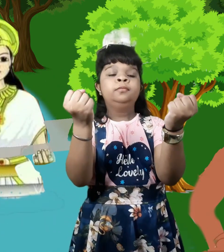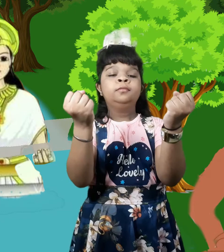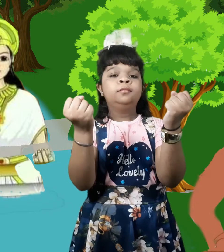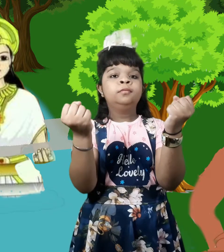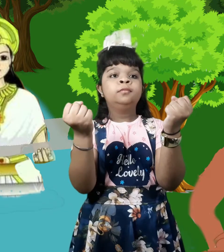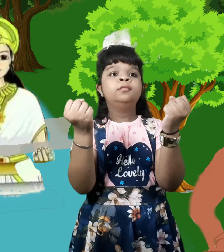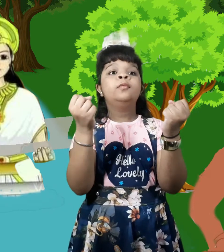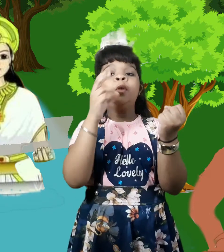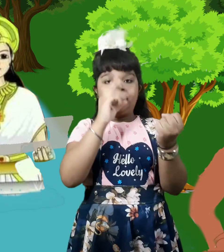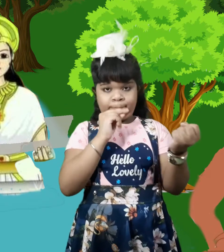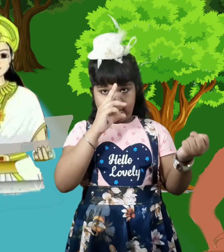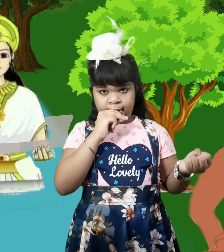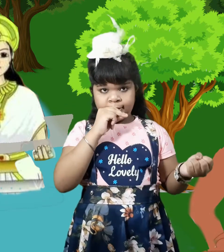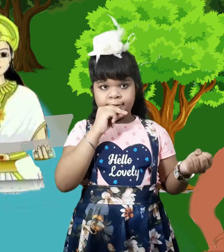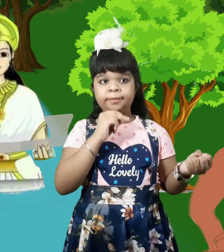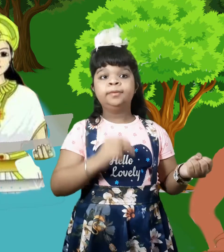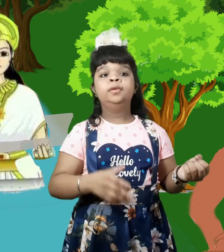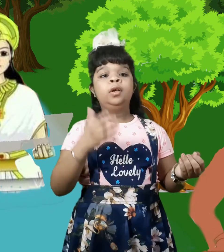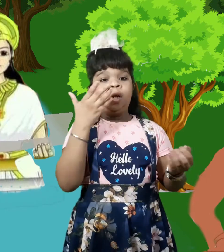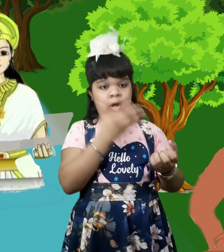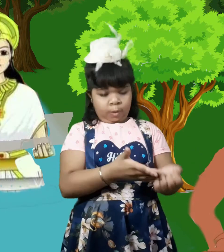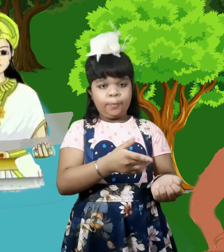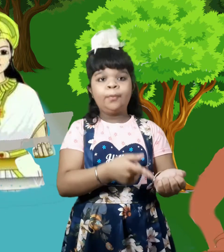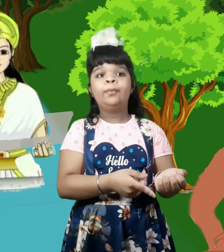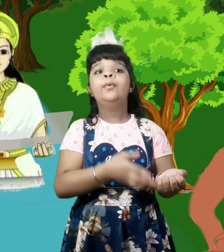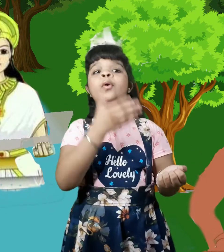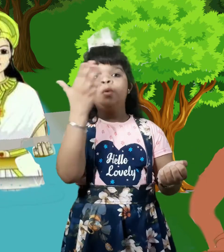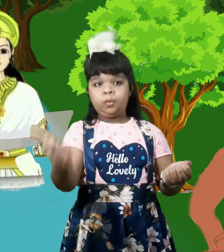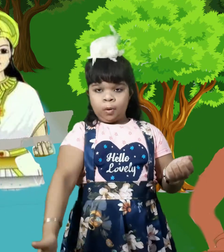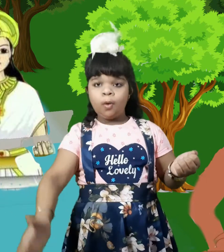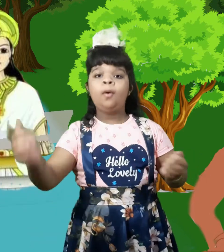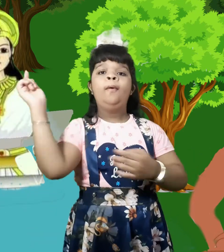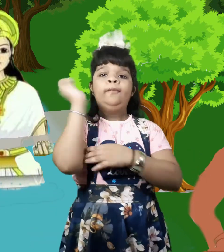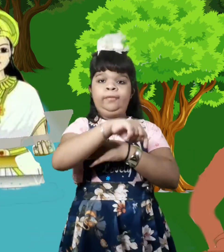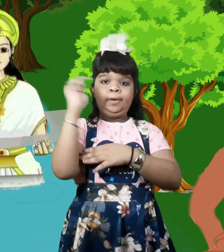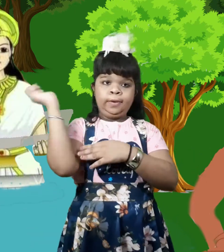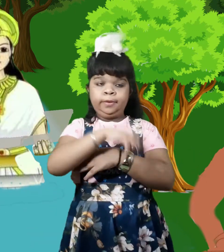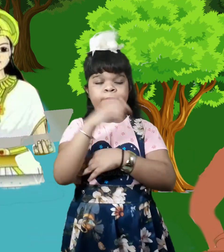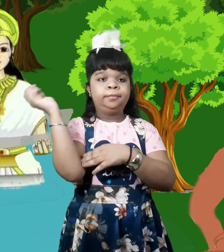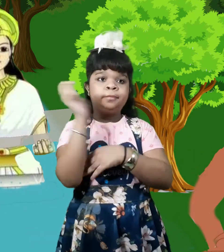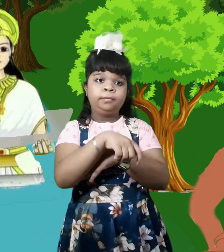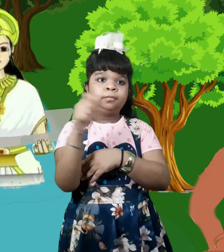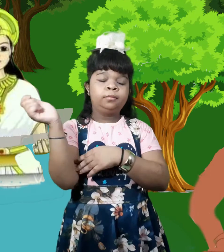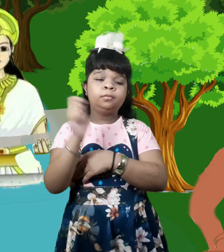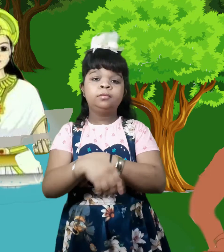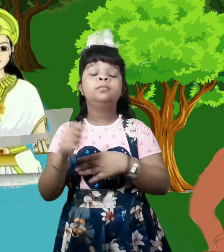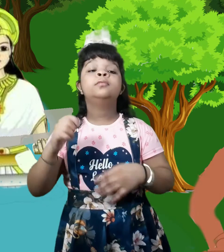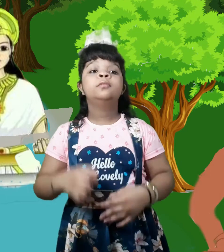और बोली, यह है तुम्हारी कुल्हाड़ी।